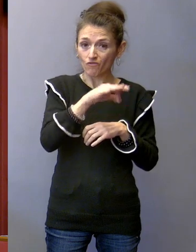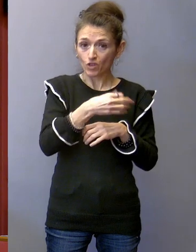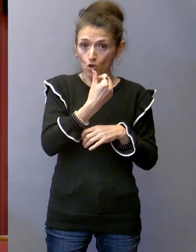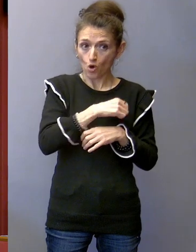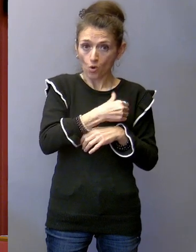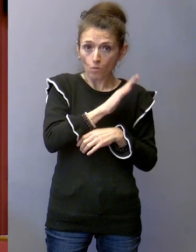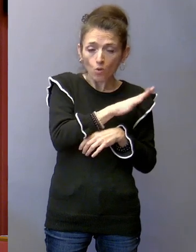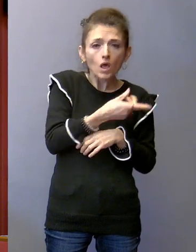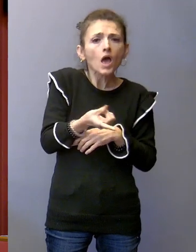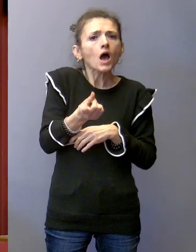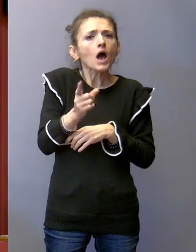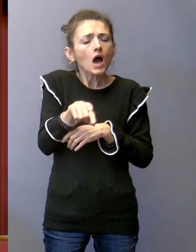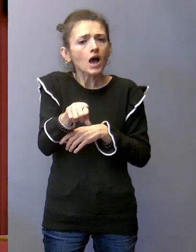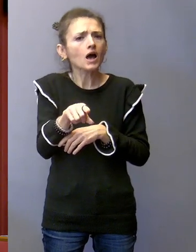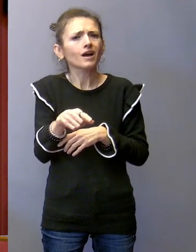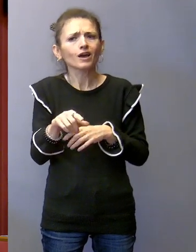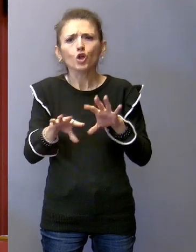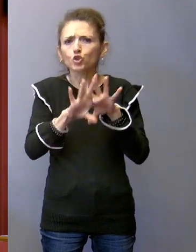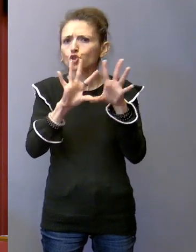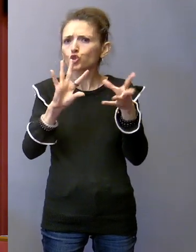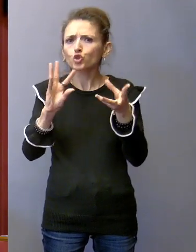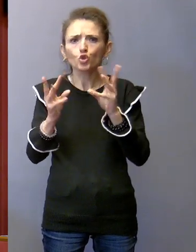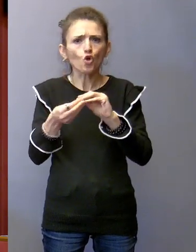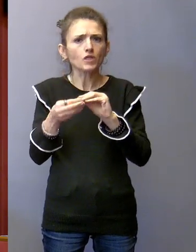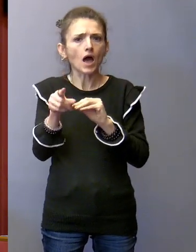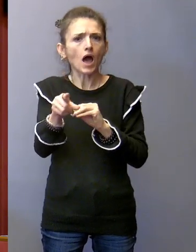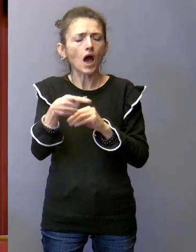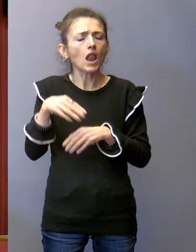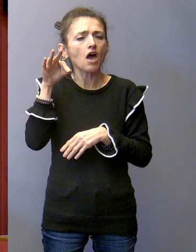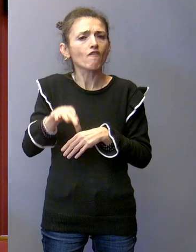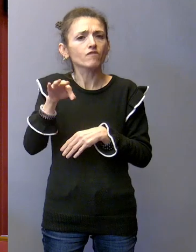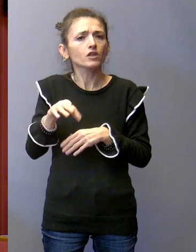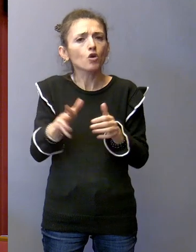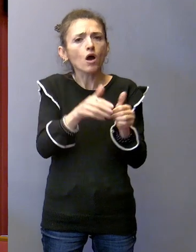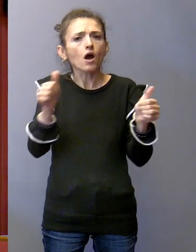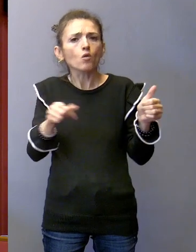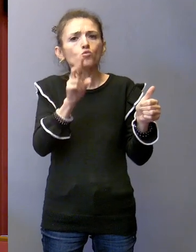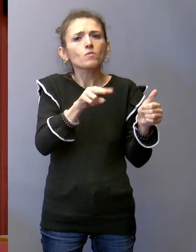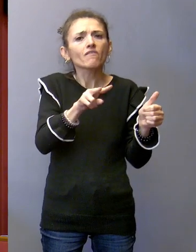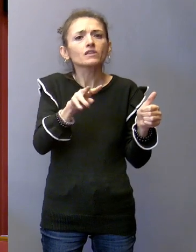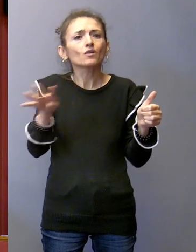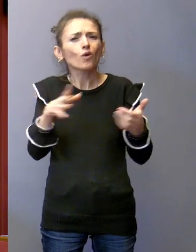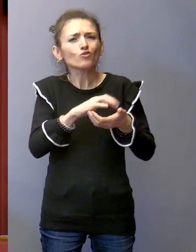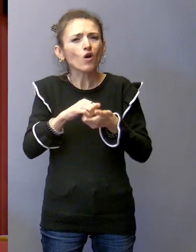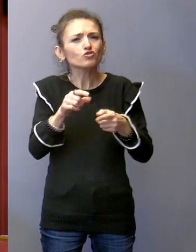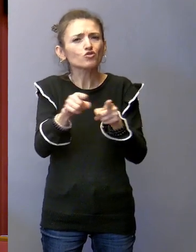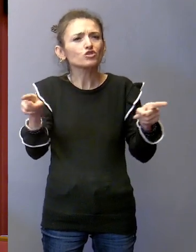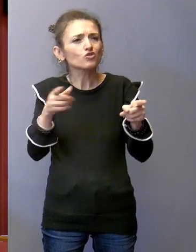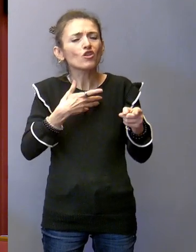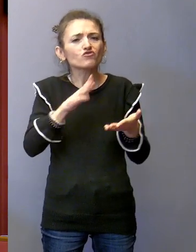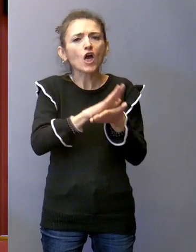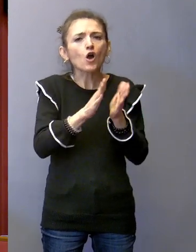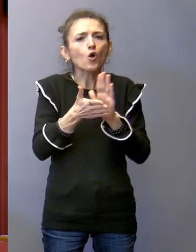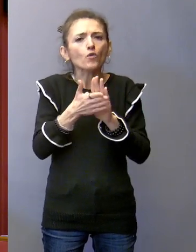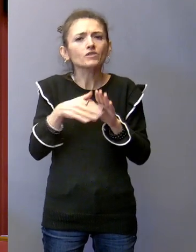ma esentare dall'interale pagamento dei canoni per il 2024 le associazioni titolari di contratti di locazione